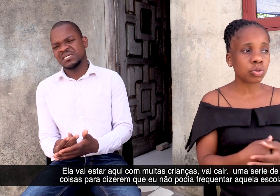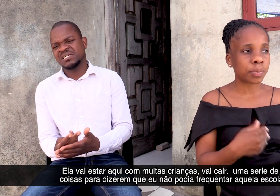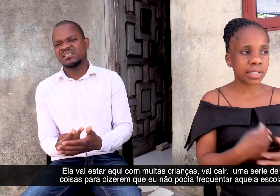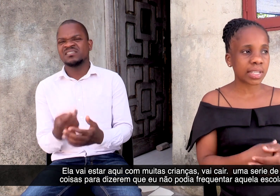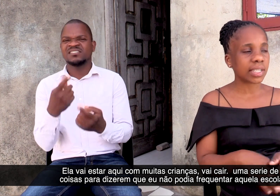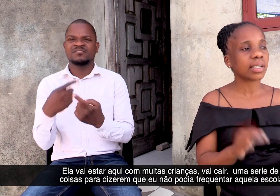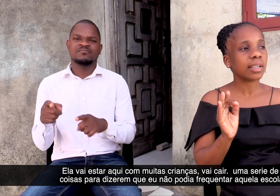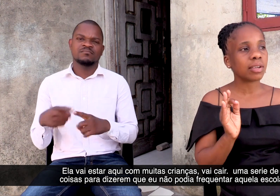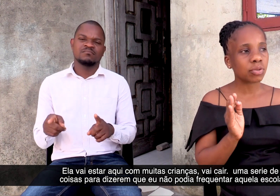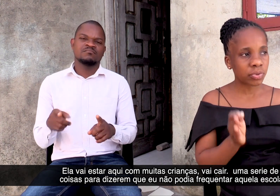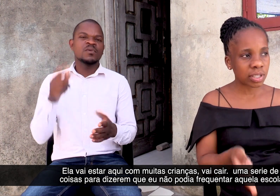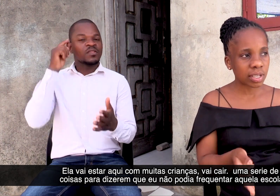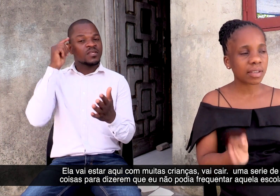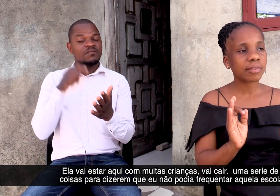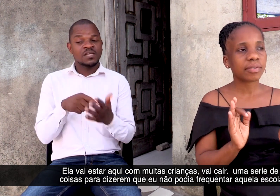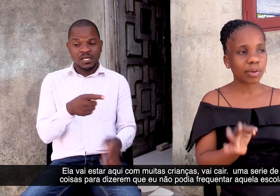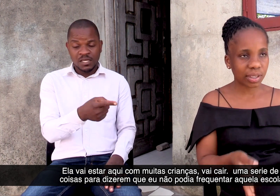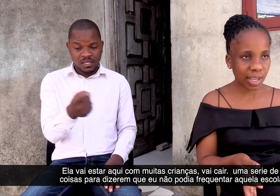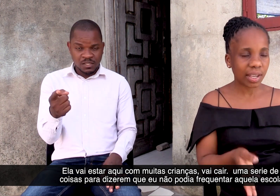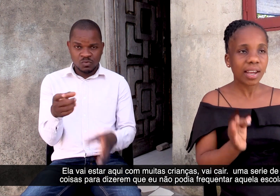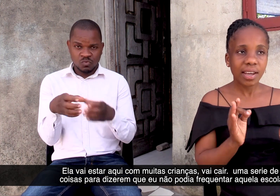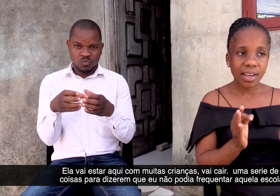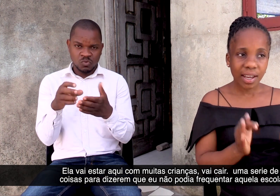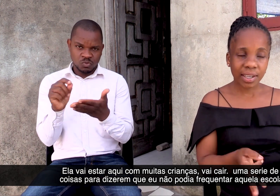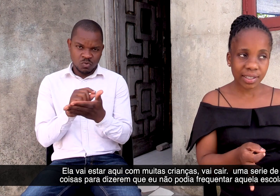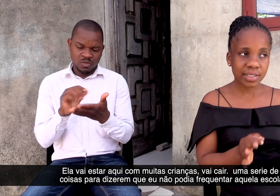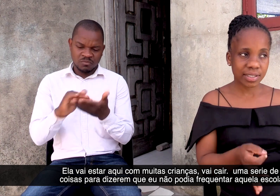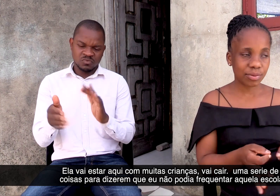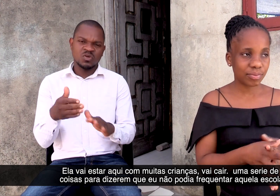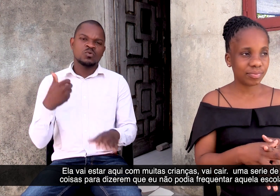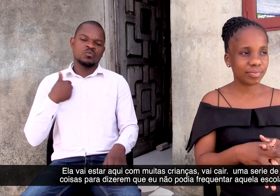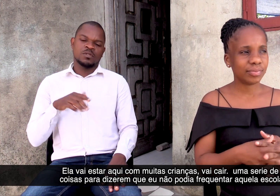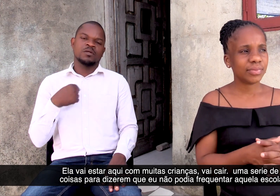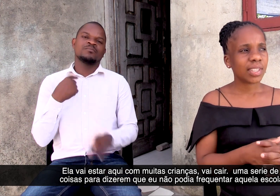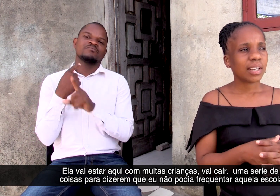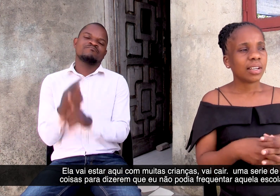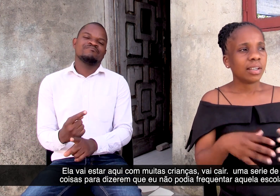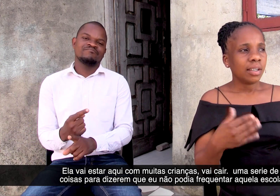coisas, tudo para dizerem que eu não podia frequentar aquele ensino.